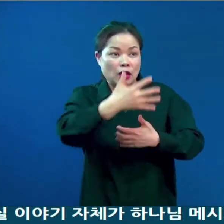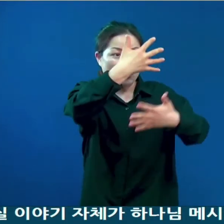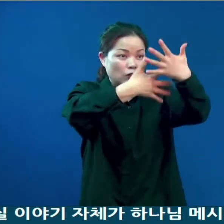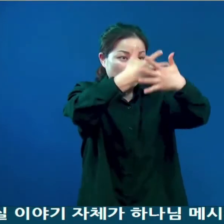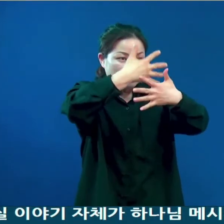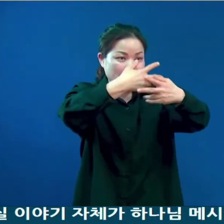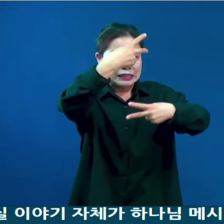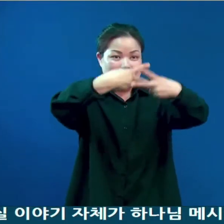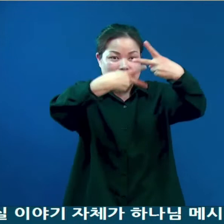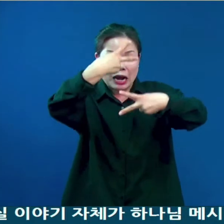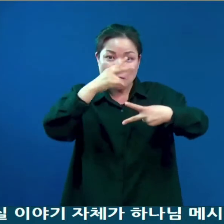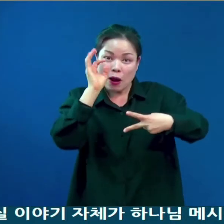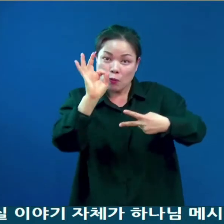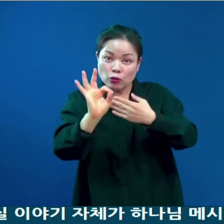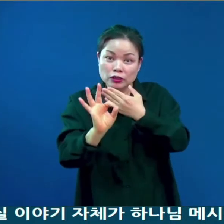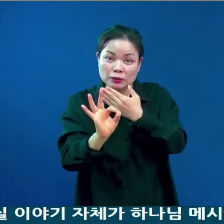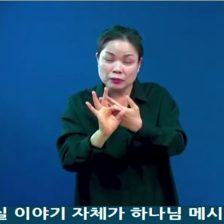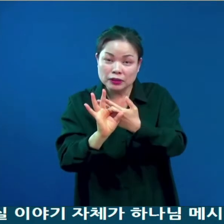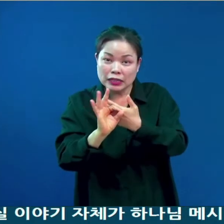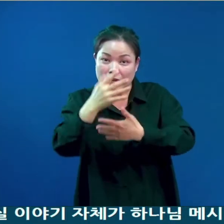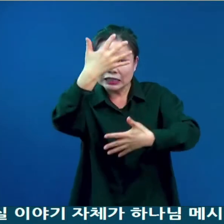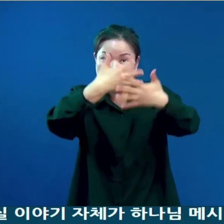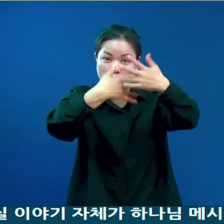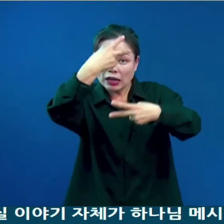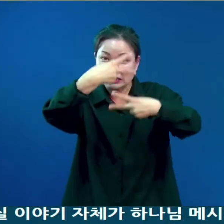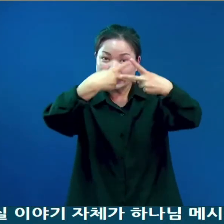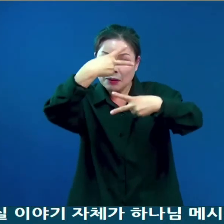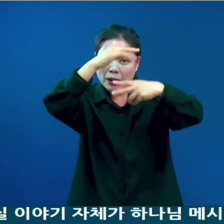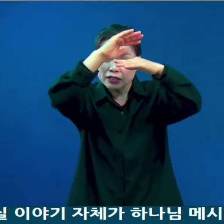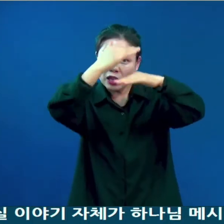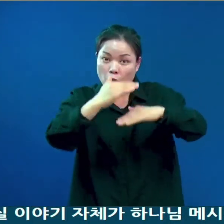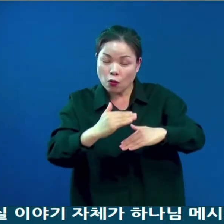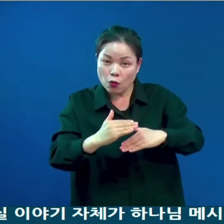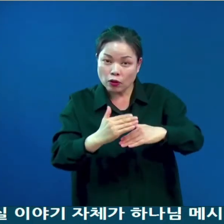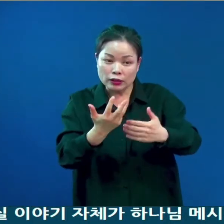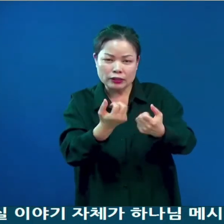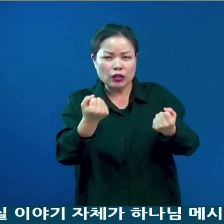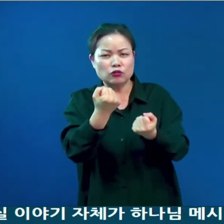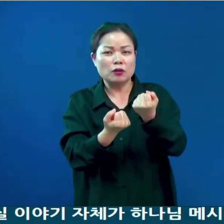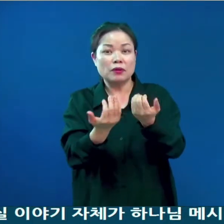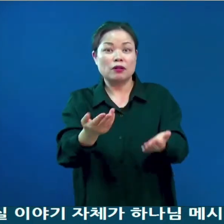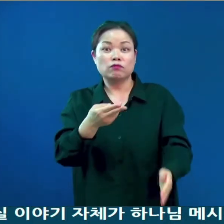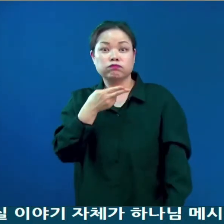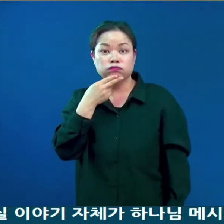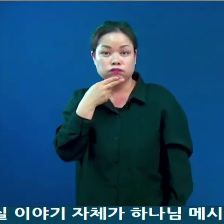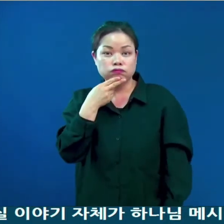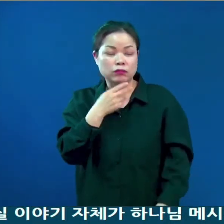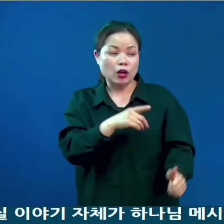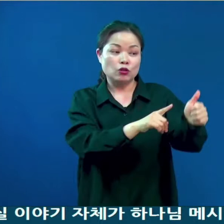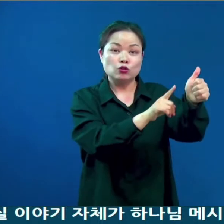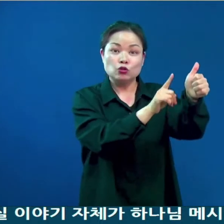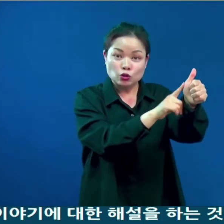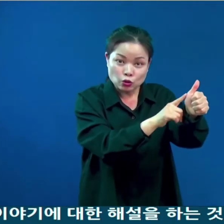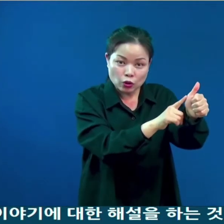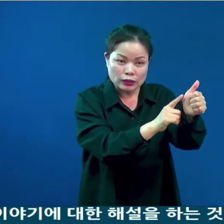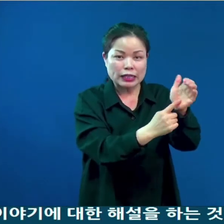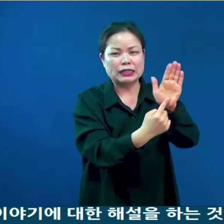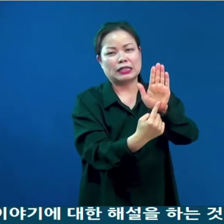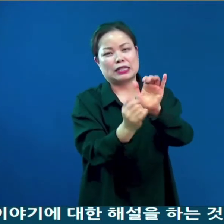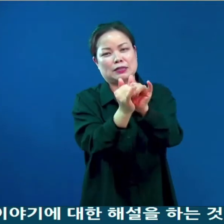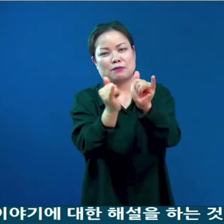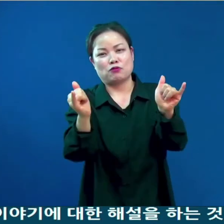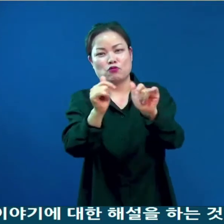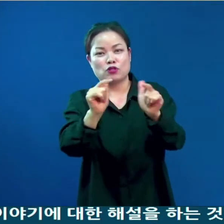드라마를 보실 때 그 영화나 드라마의 내용을 따로 설명하지는 않죠. 주인공과 또